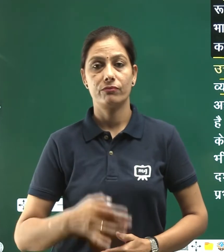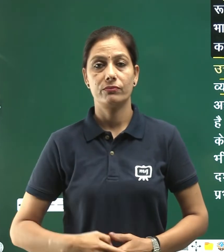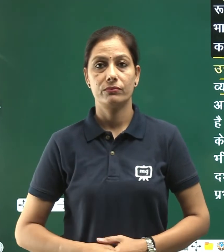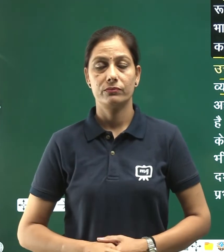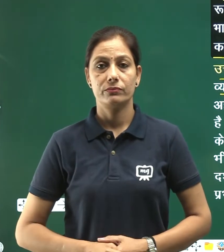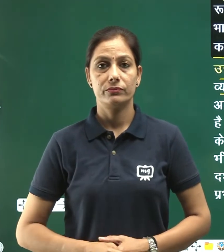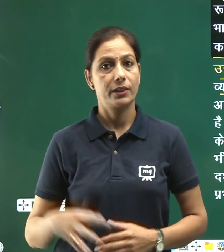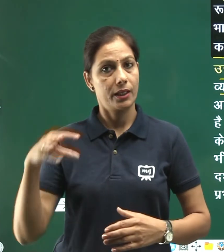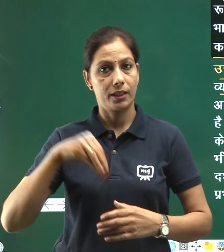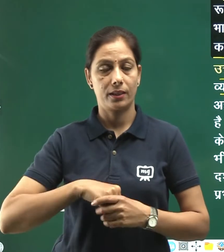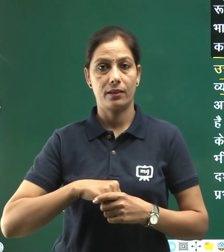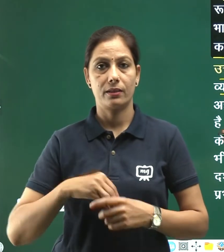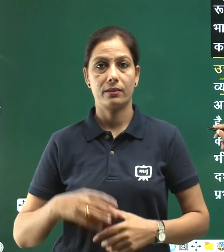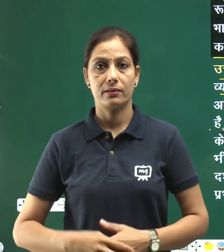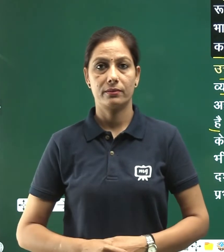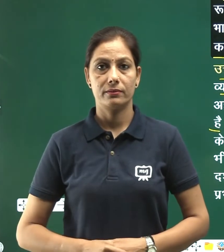निहित है।